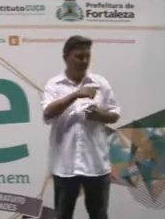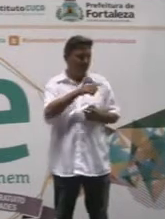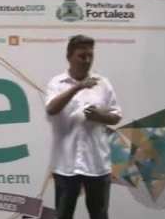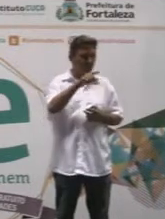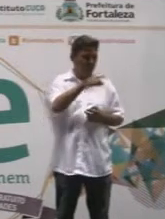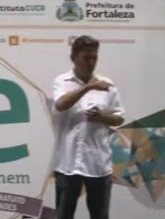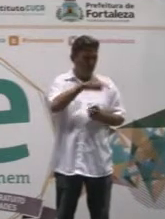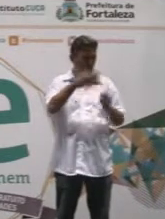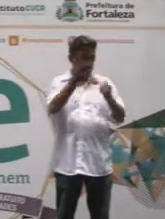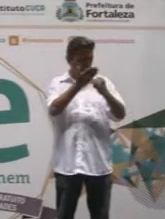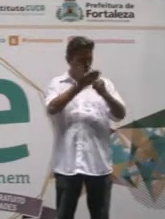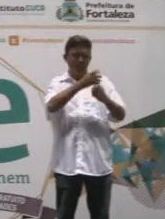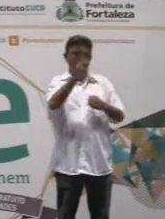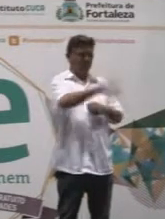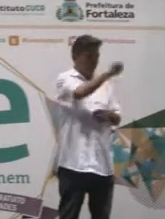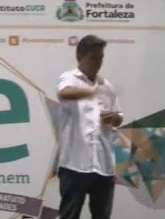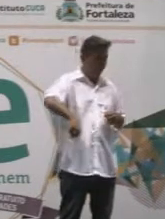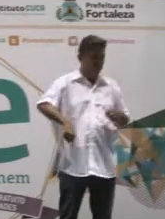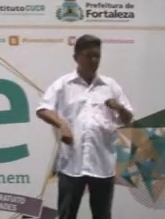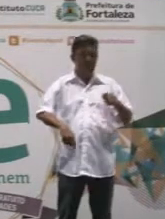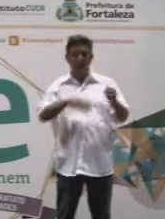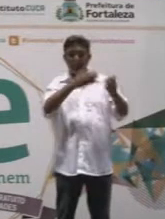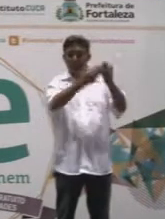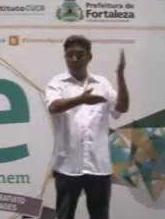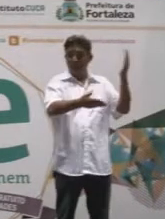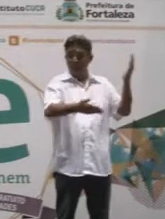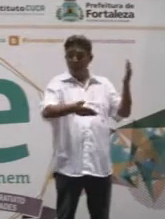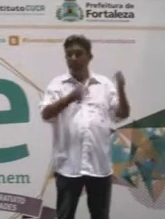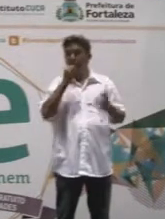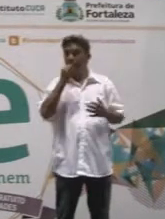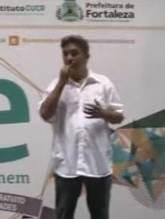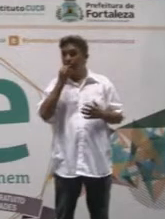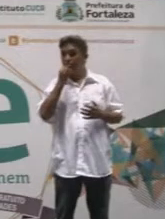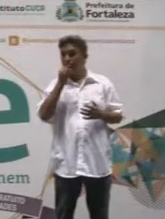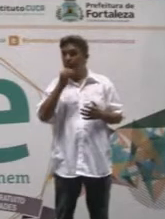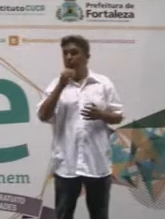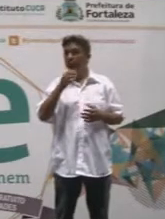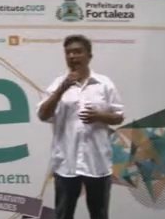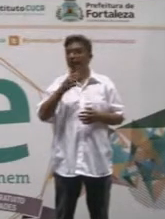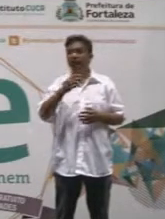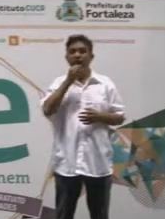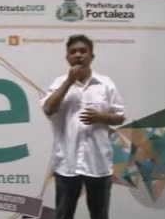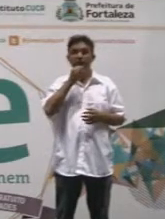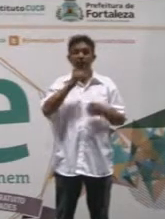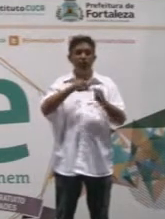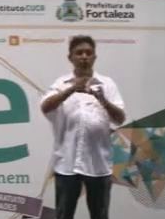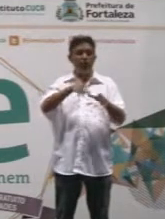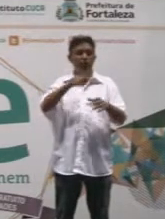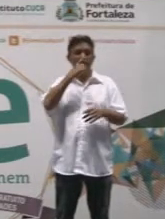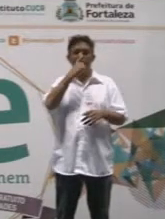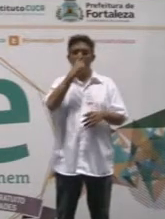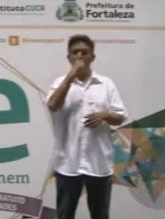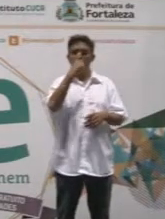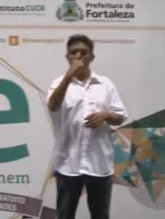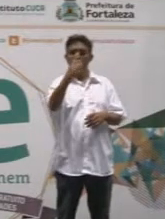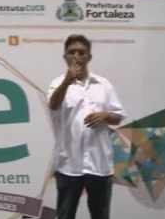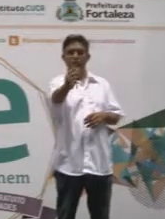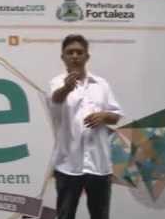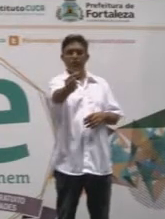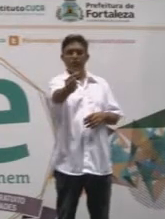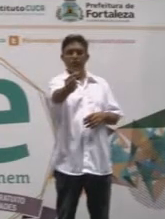indivíduo do meio. O indivíduo intermediário. Olha para mim. O pássaro do bico bem grande, ele bebe